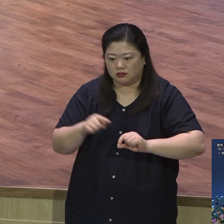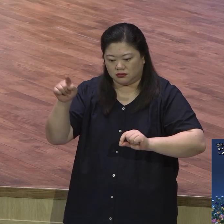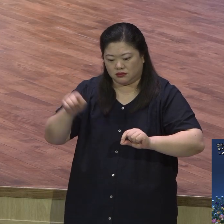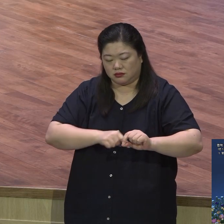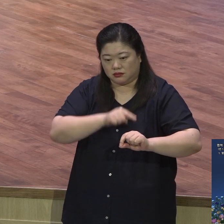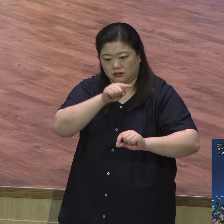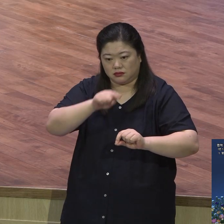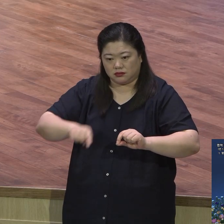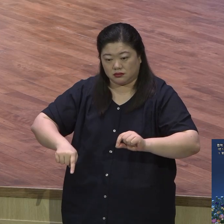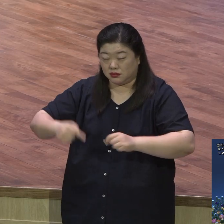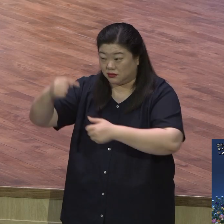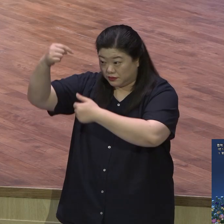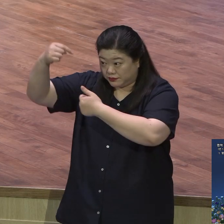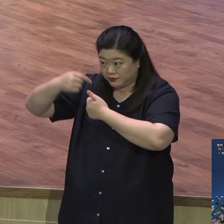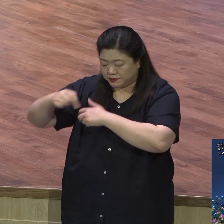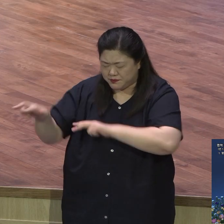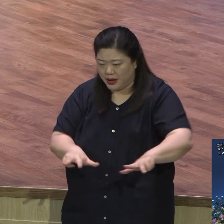시간표가 있어요